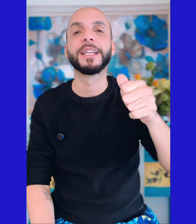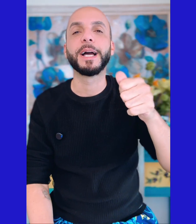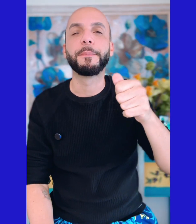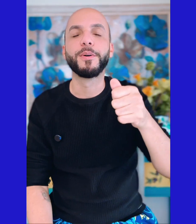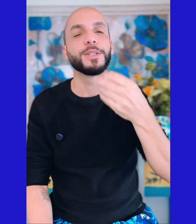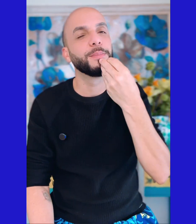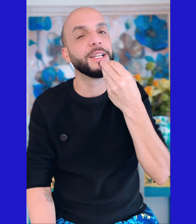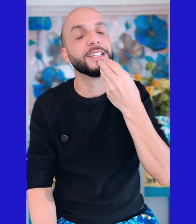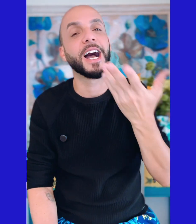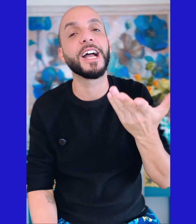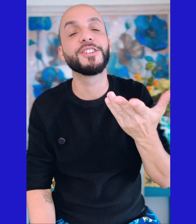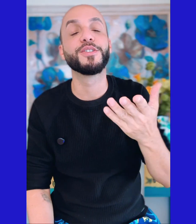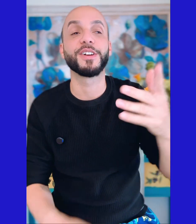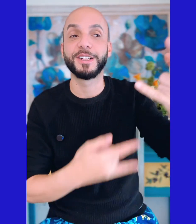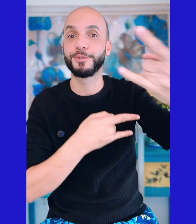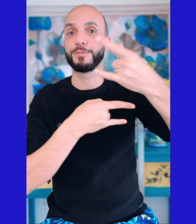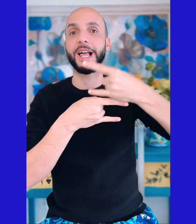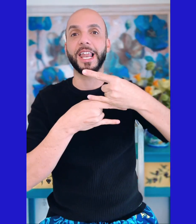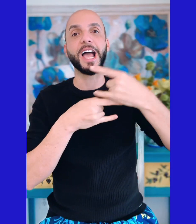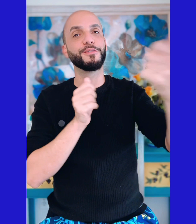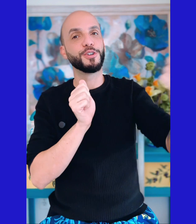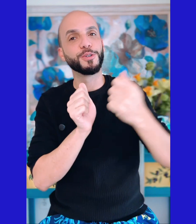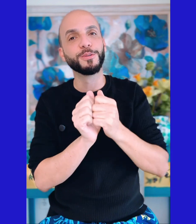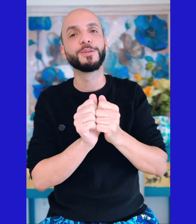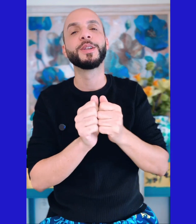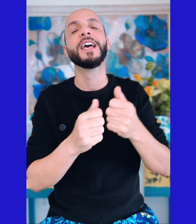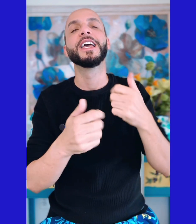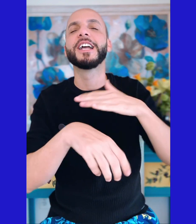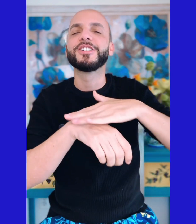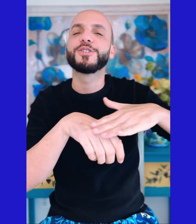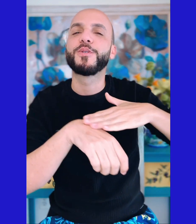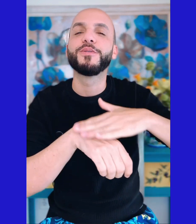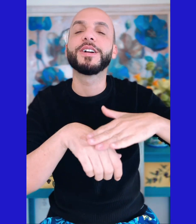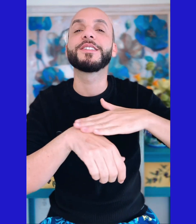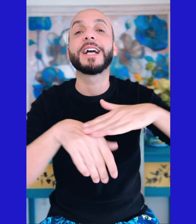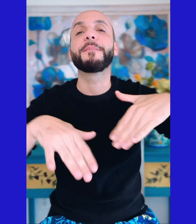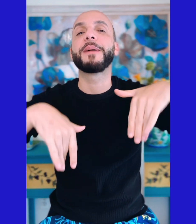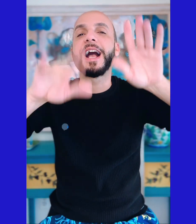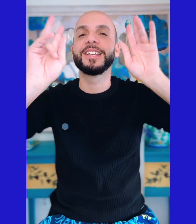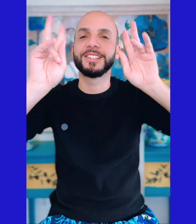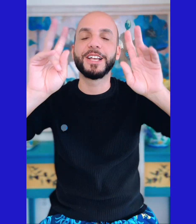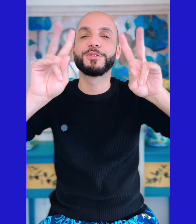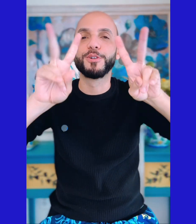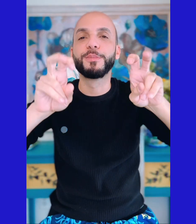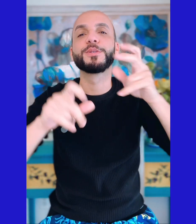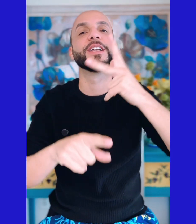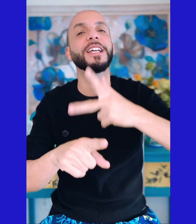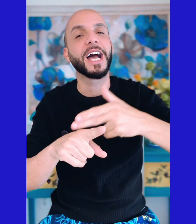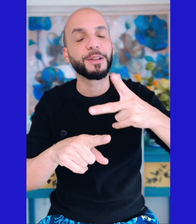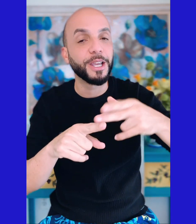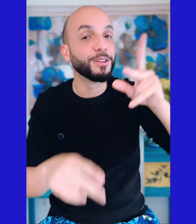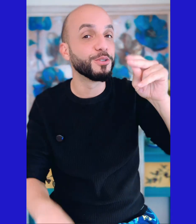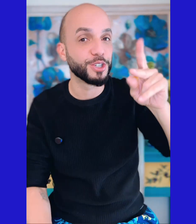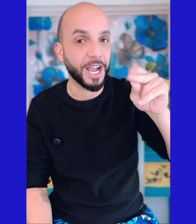da possibilidade de fazermos uma live juntos e a gente conversar mais, né, sobre o seriado aí do